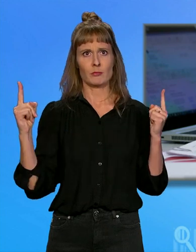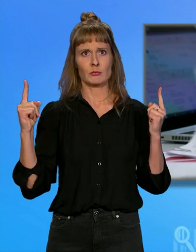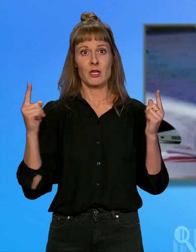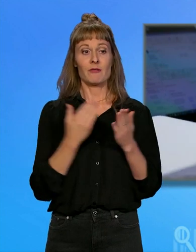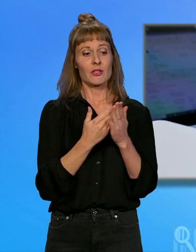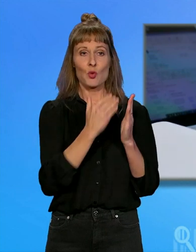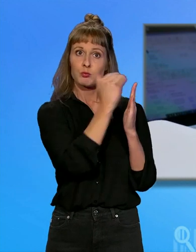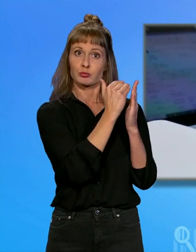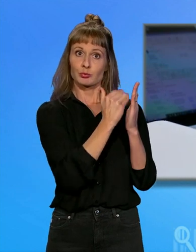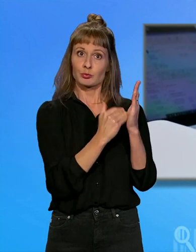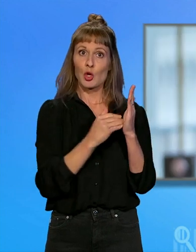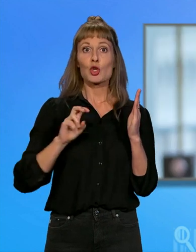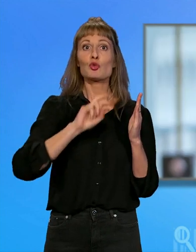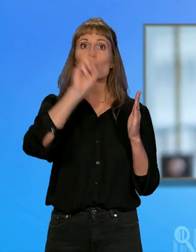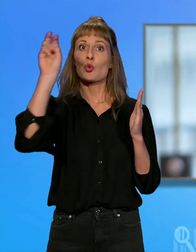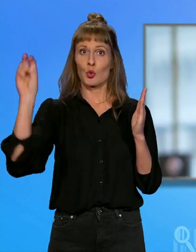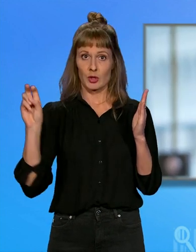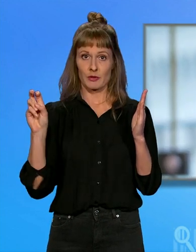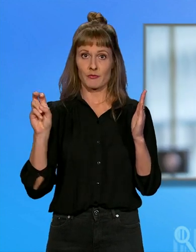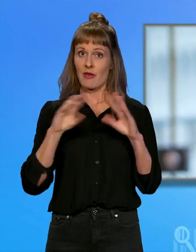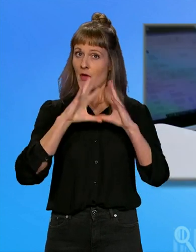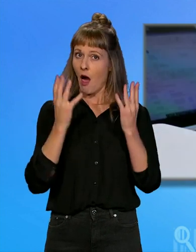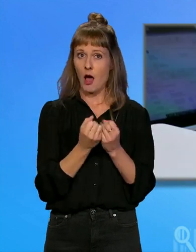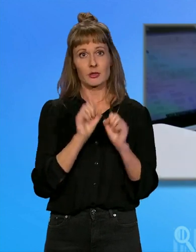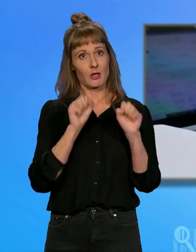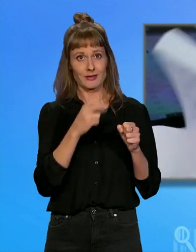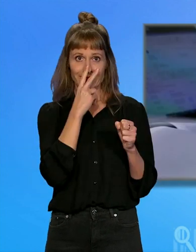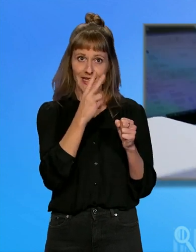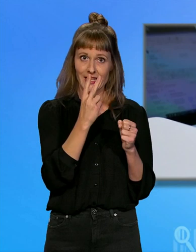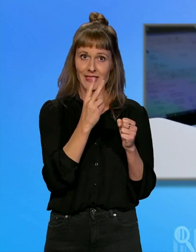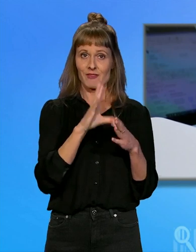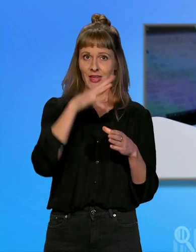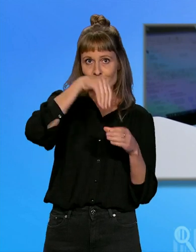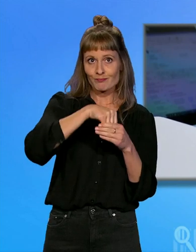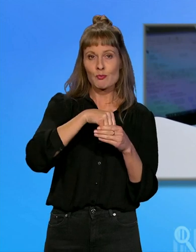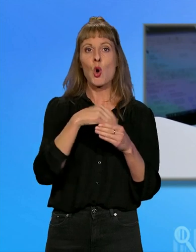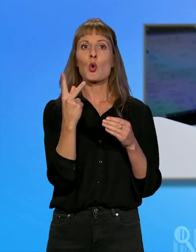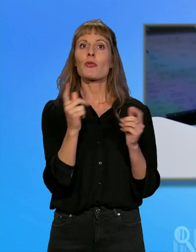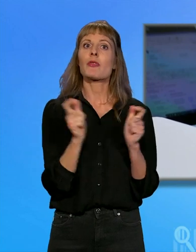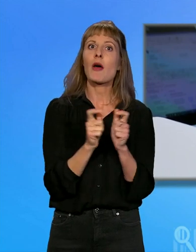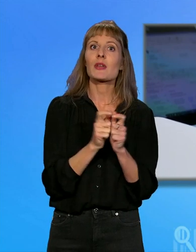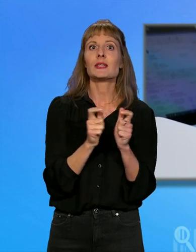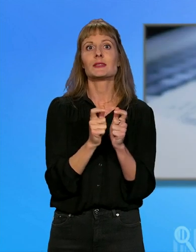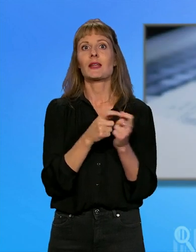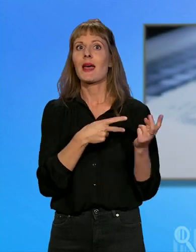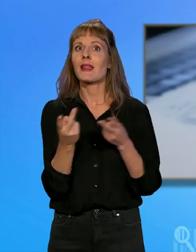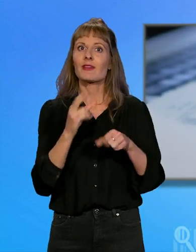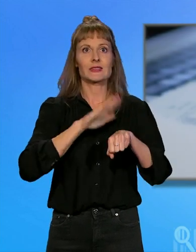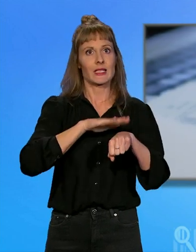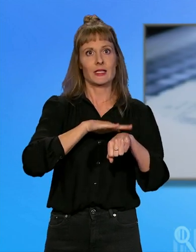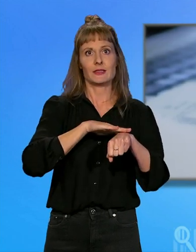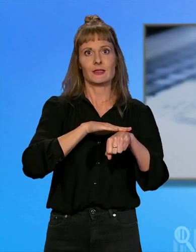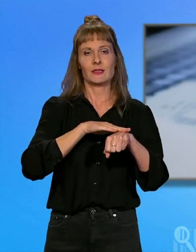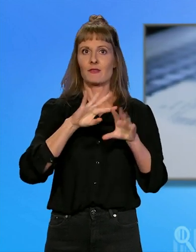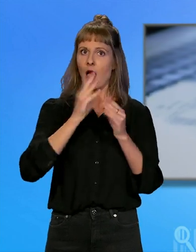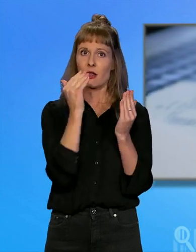der Fahrer lädt. Mit Kundenadressen und genauen Lieferzeiten. Wir zeigen sie unscharf, da sonst der